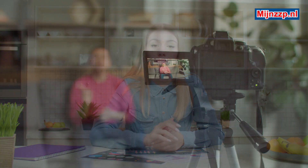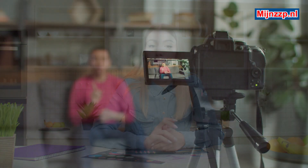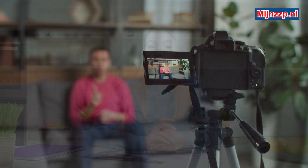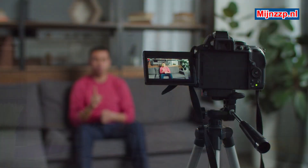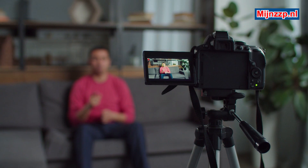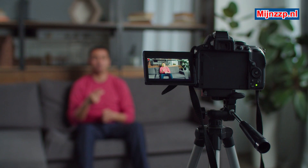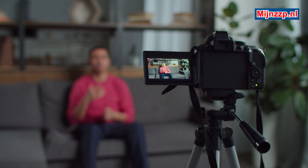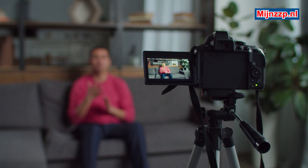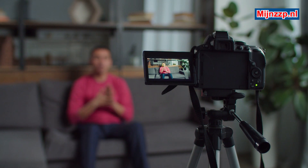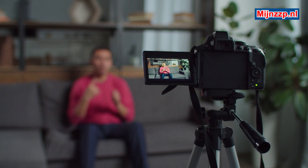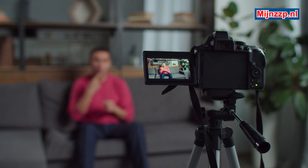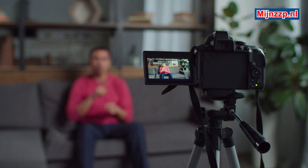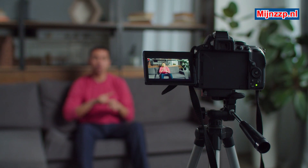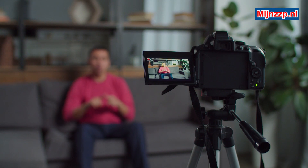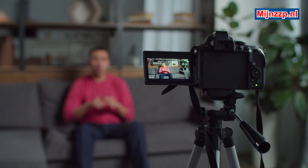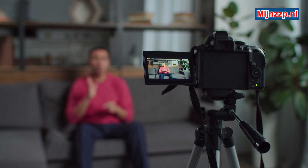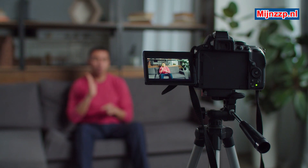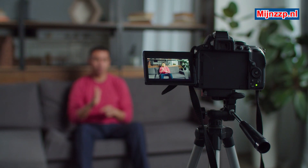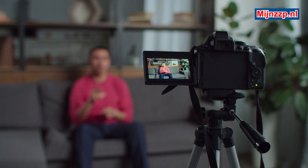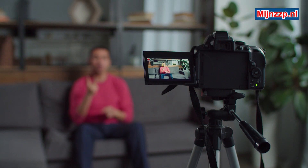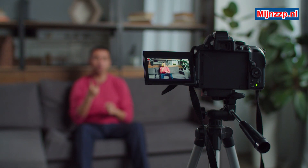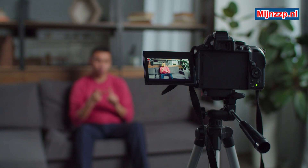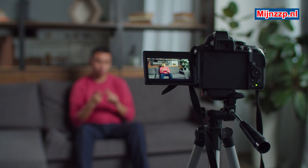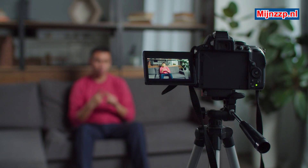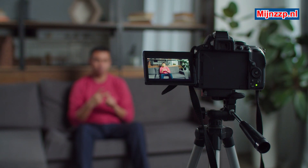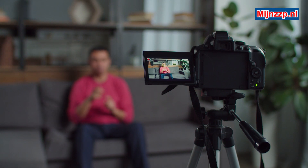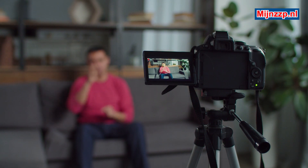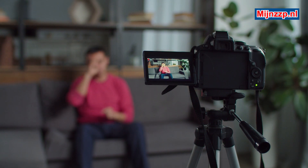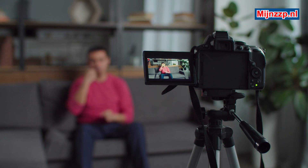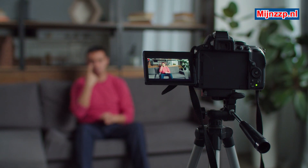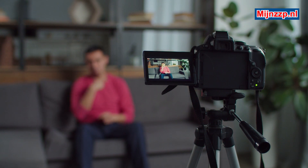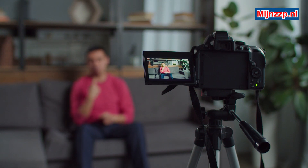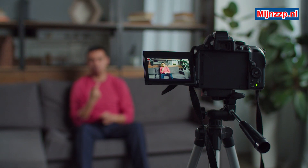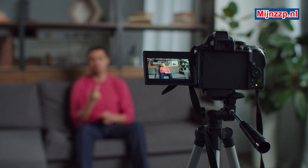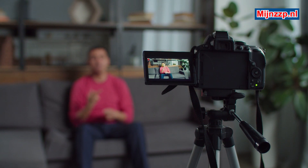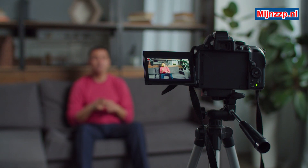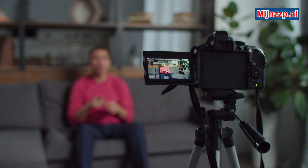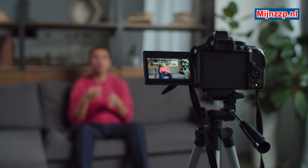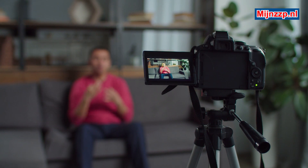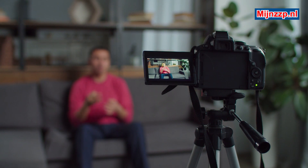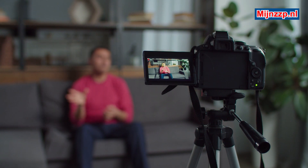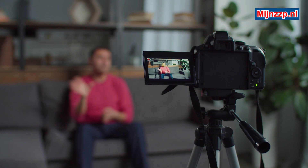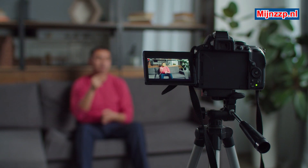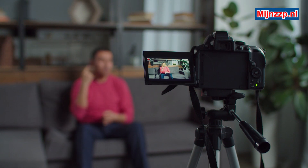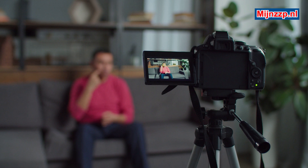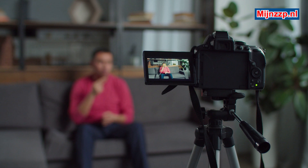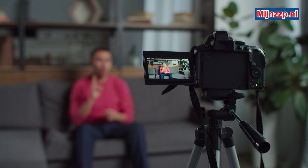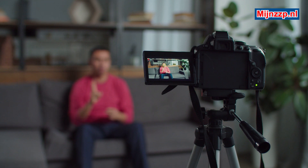Gebärdensprache ist eine Bildsprache, die speziell für Gehörlose und Schwerhörige Menschen entwickelt wurde.